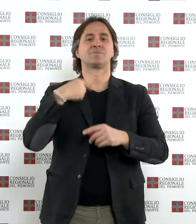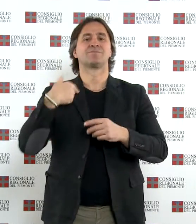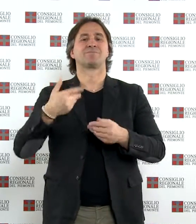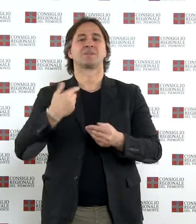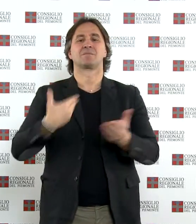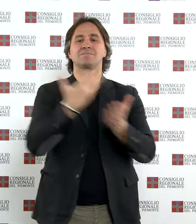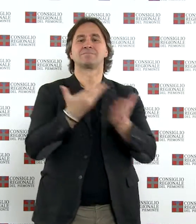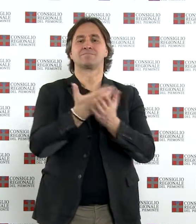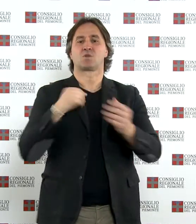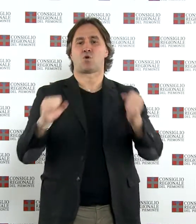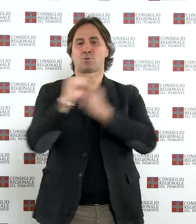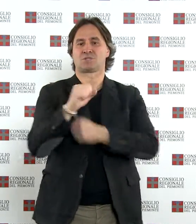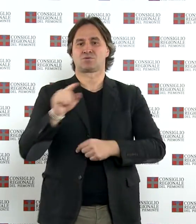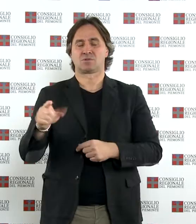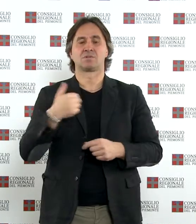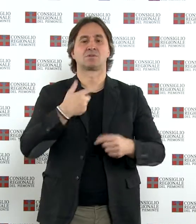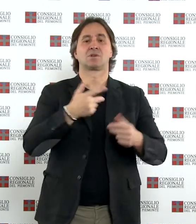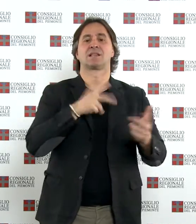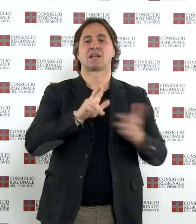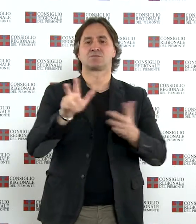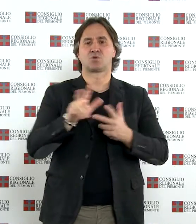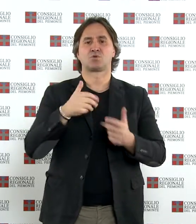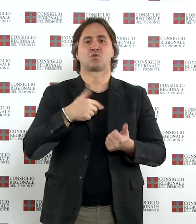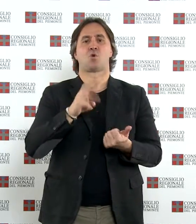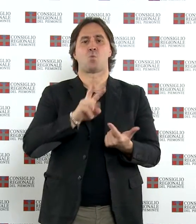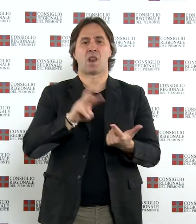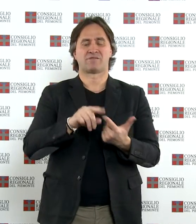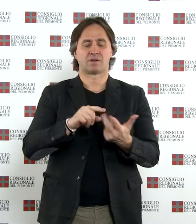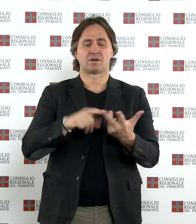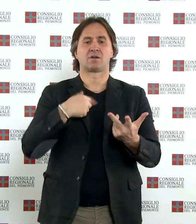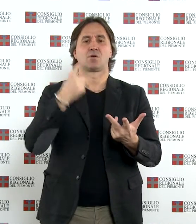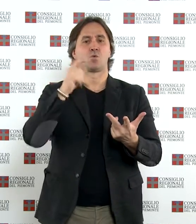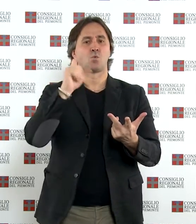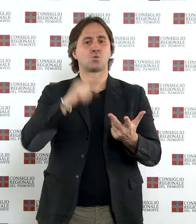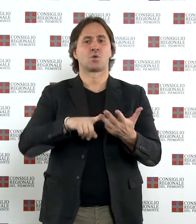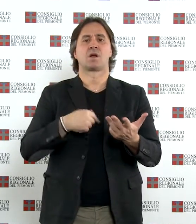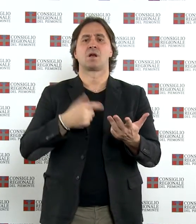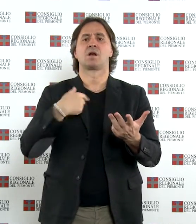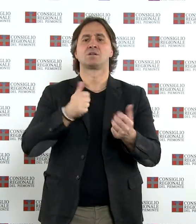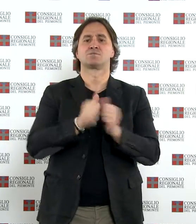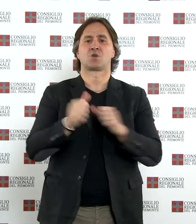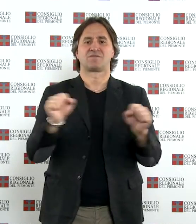su trasporto pubblico locale, welfare, sicurezza del territorio, cultura, sport invernali e legalità.